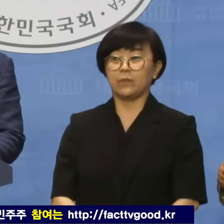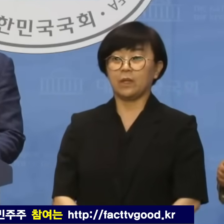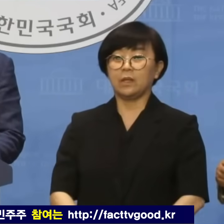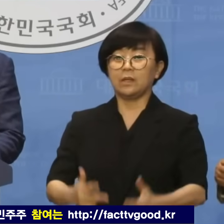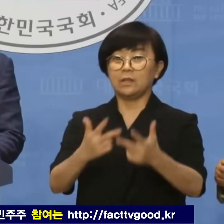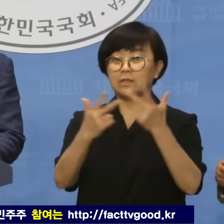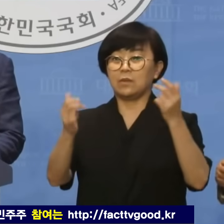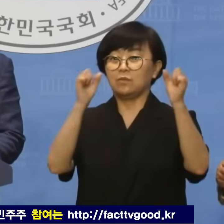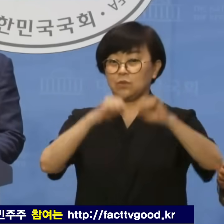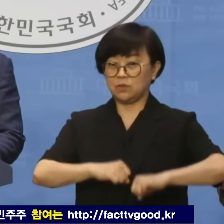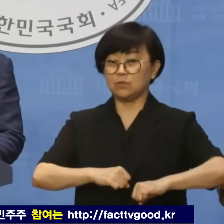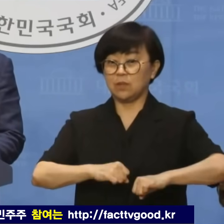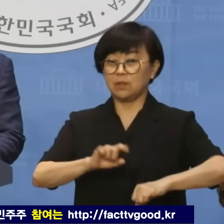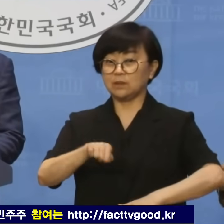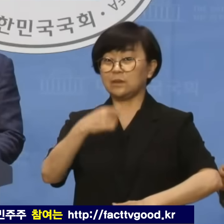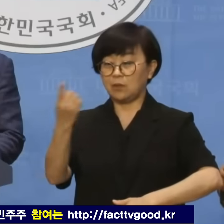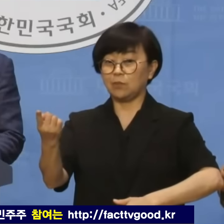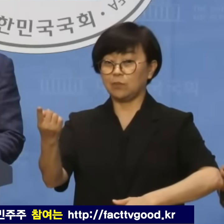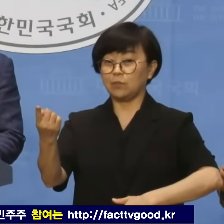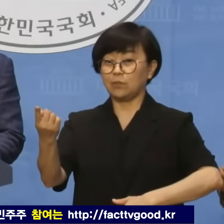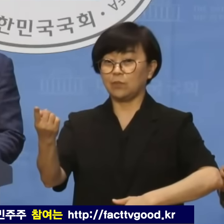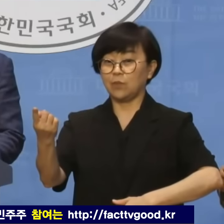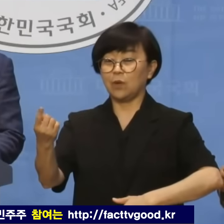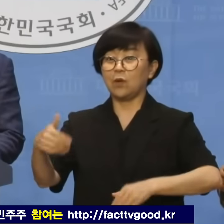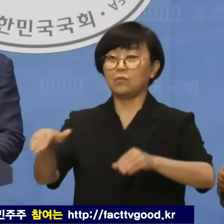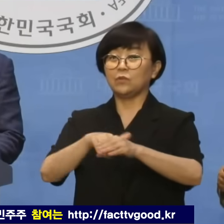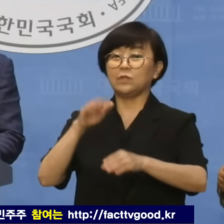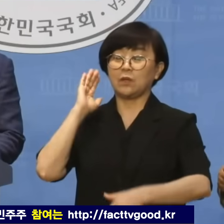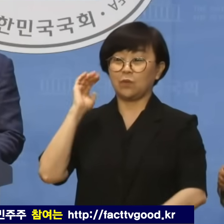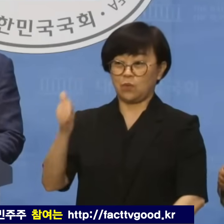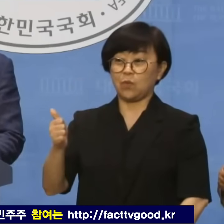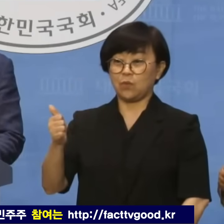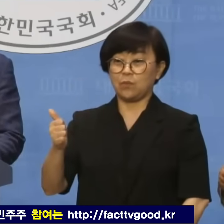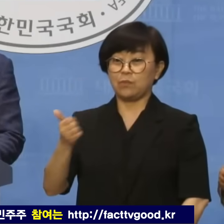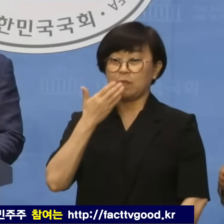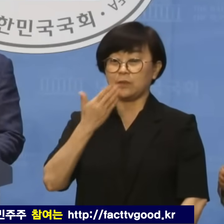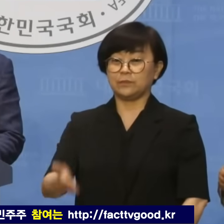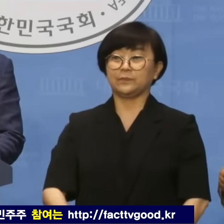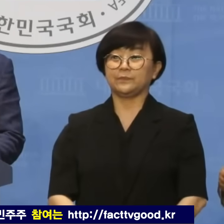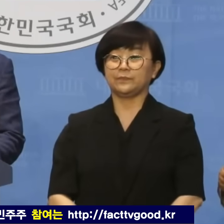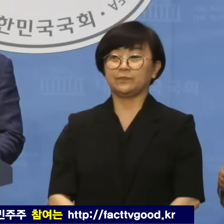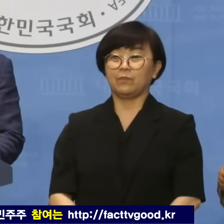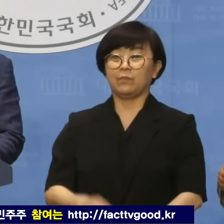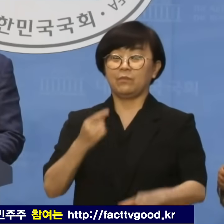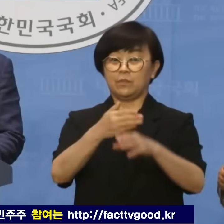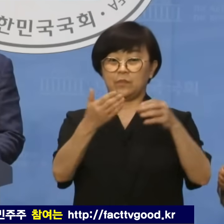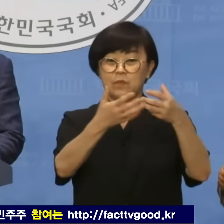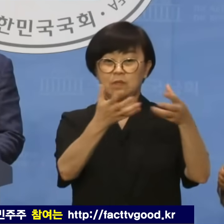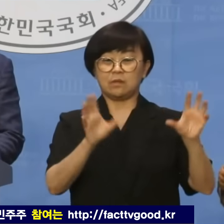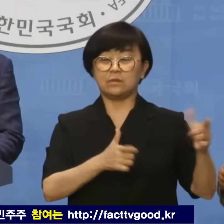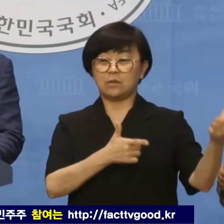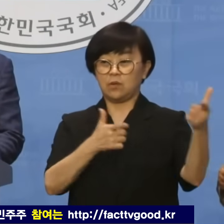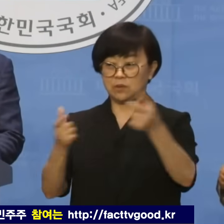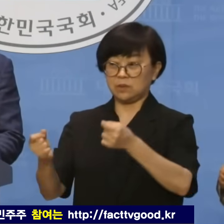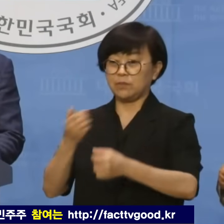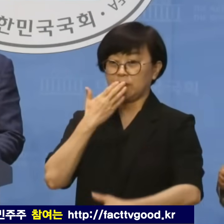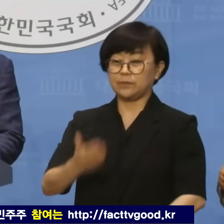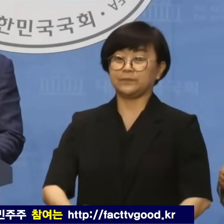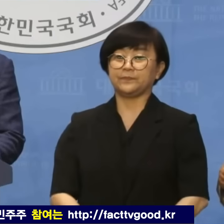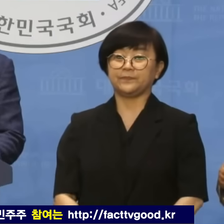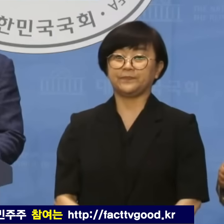이재명 대표가 무너지면 다음 목표는 문재인 대통령이 될 것입니다. 민주당 전체가 될